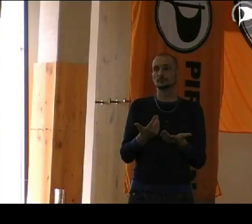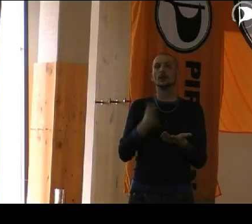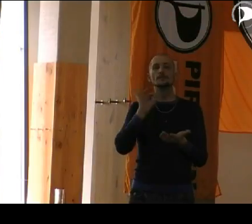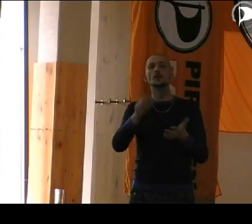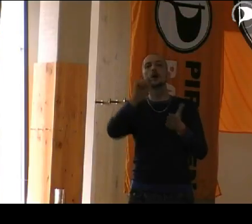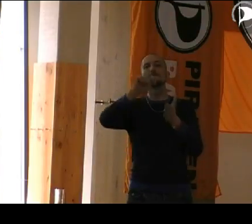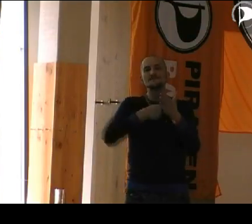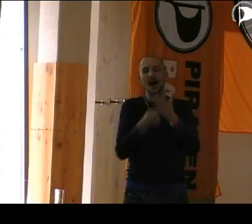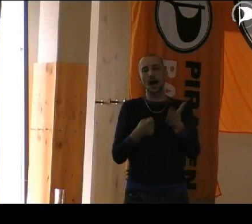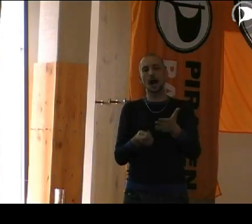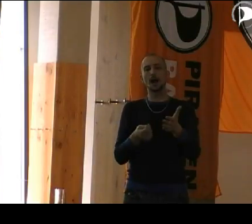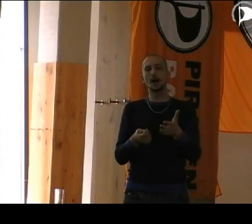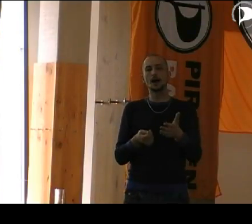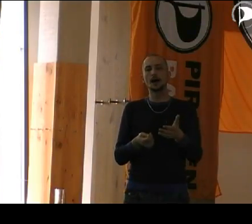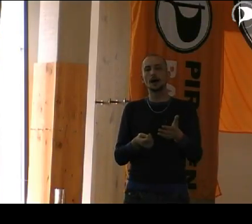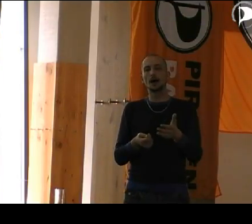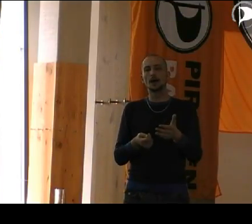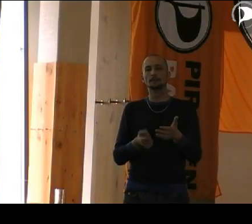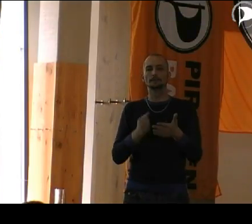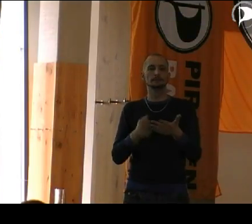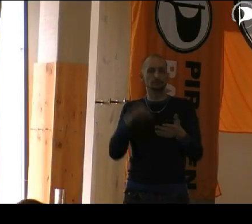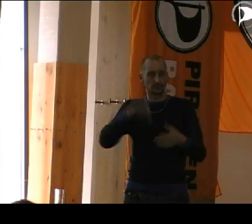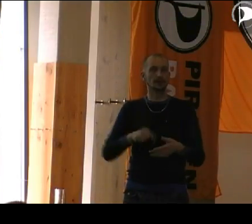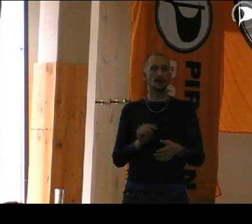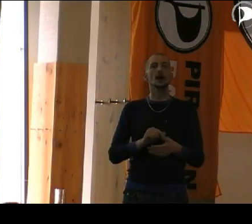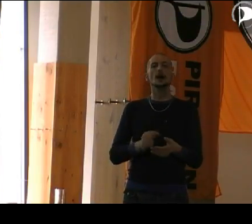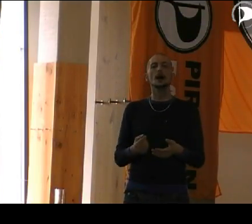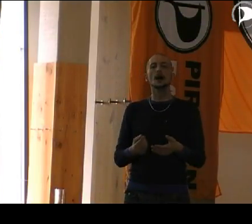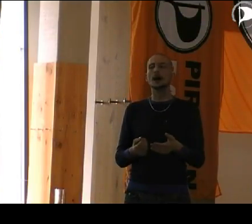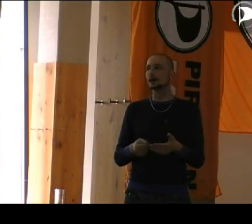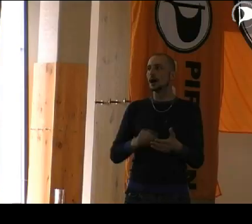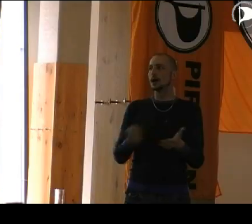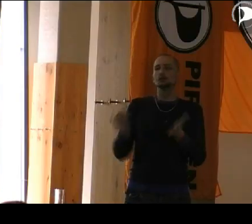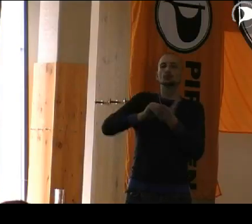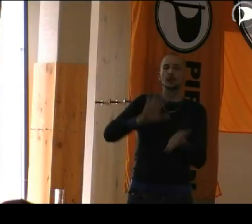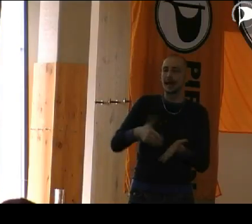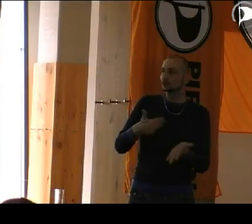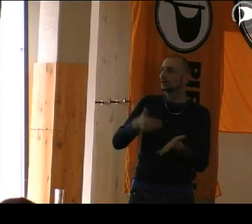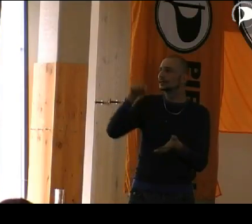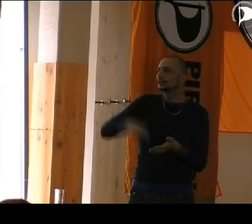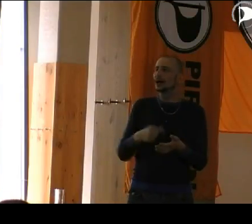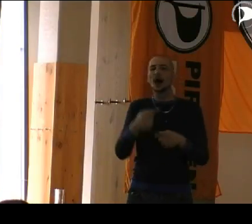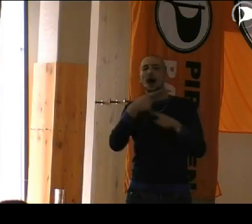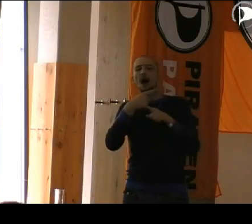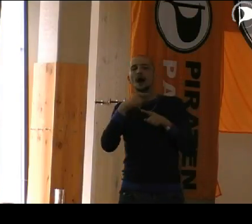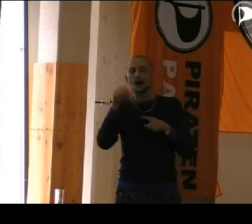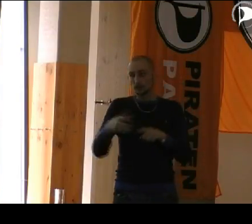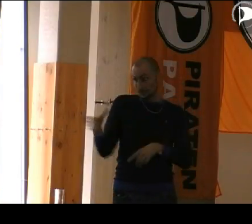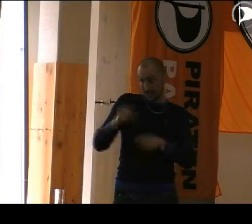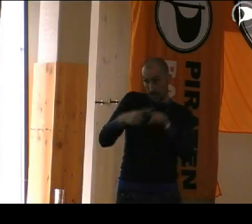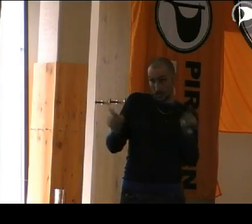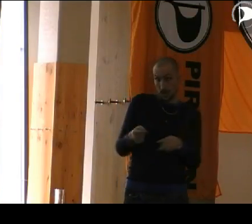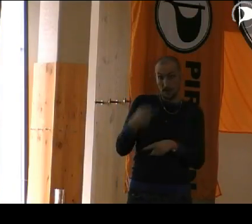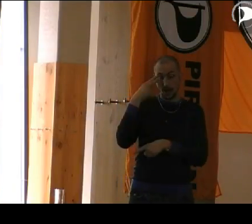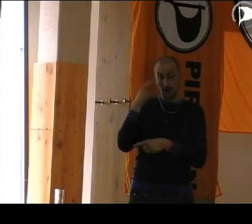und das hat mit anderen oder die lokalen stammtischen ist eine fahrbahn piraten aus meinem kreis